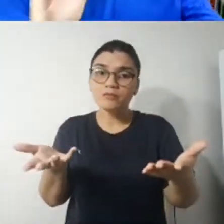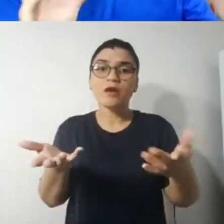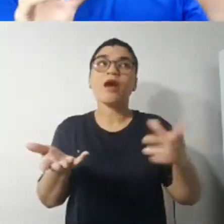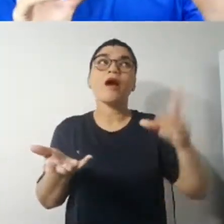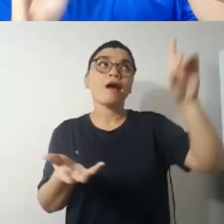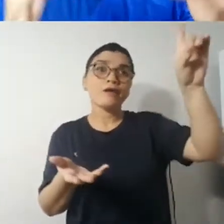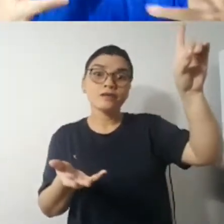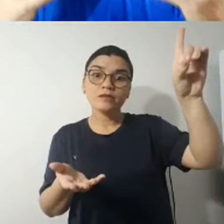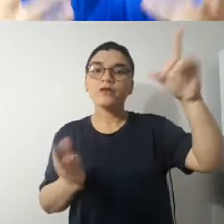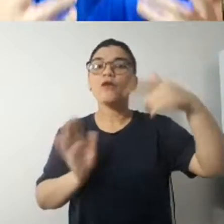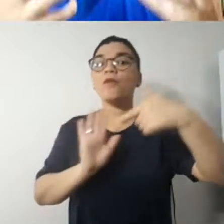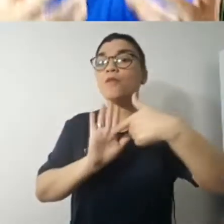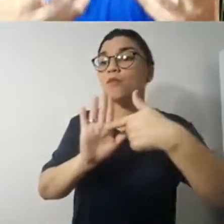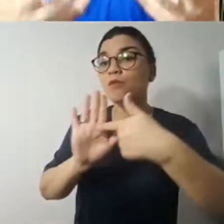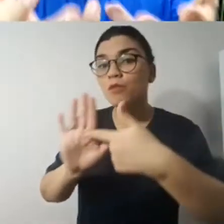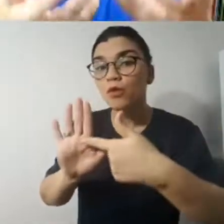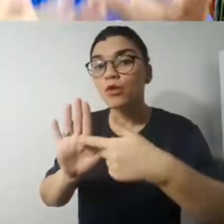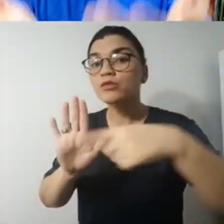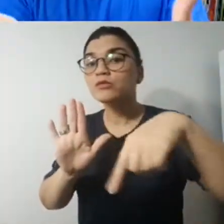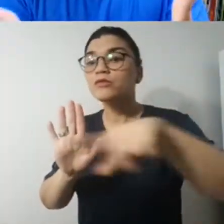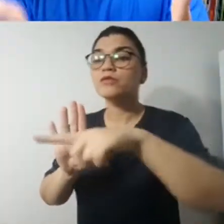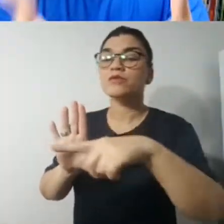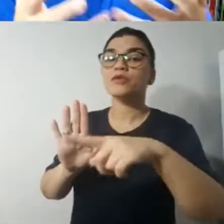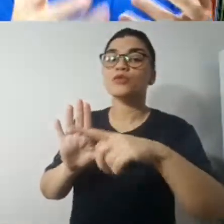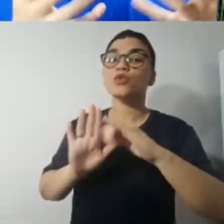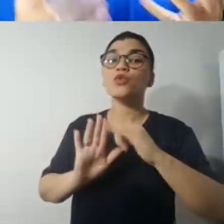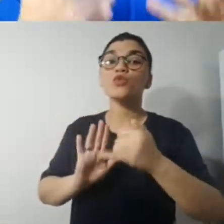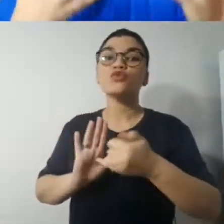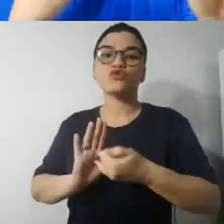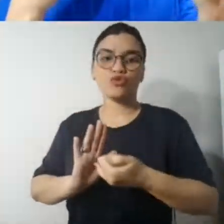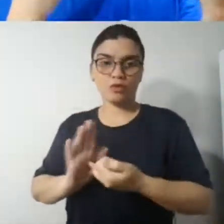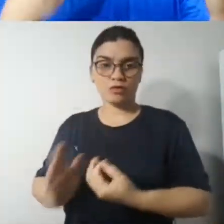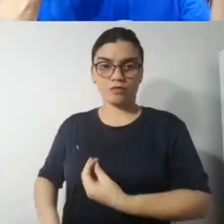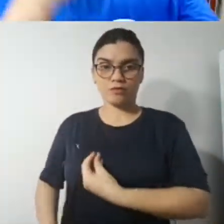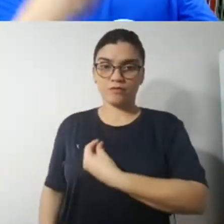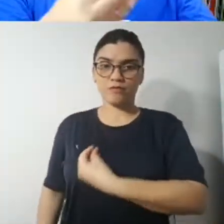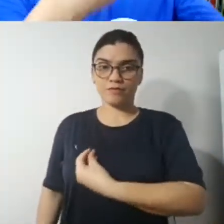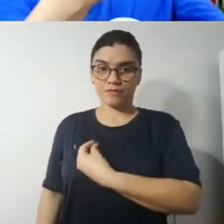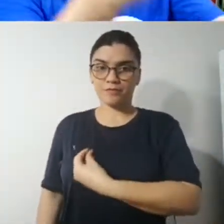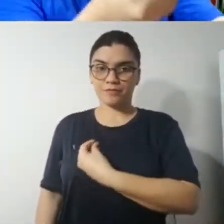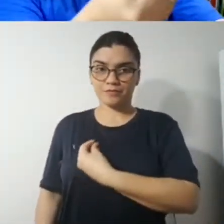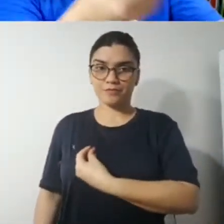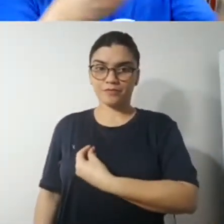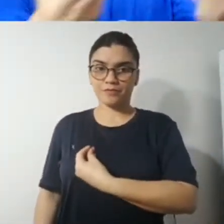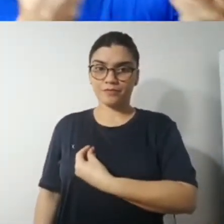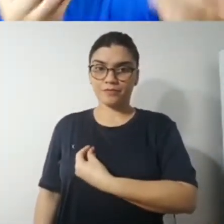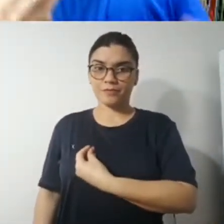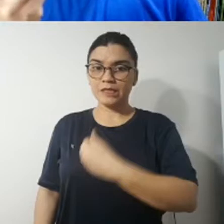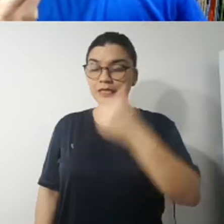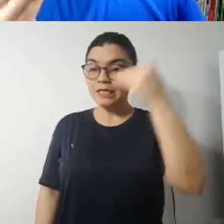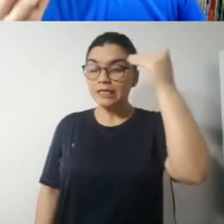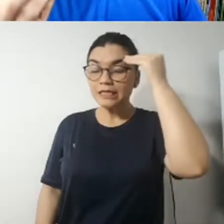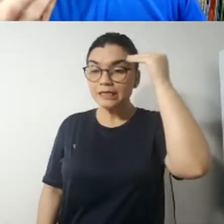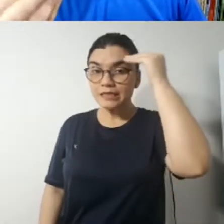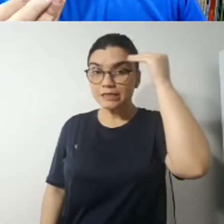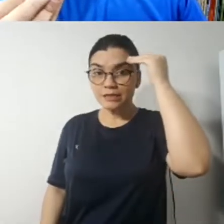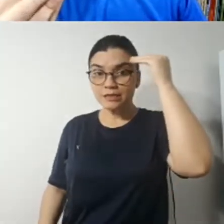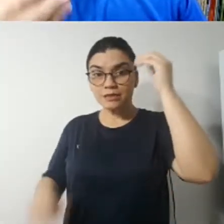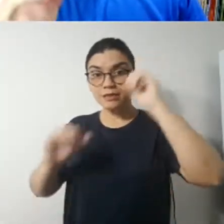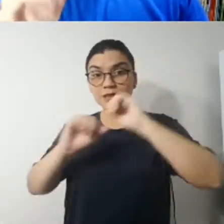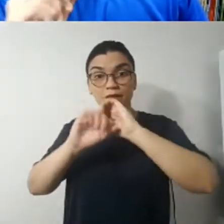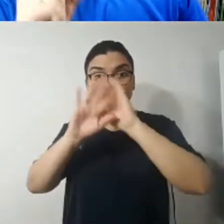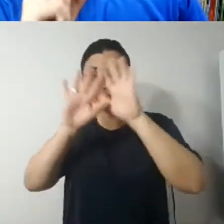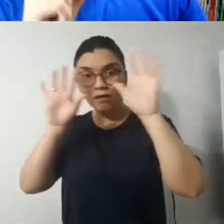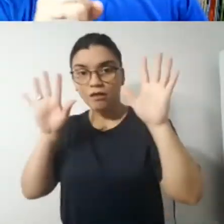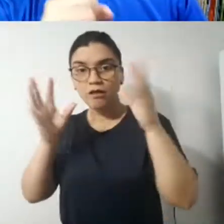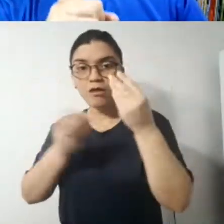mostrou, conforme a fé que Deus está te revelando, conforme a compreensão bíblica que Deus tem dado a você. Não